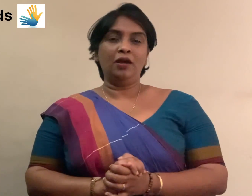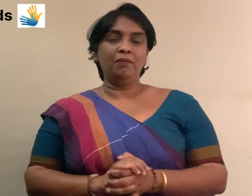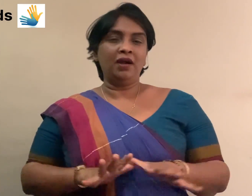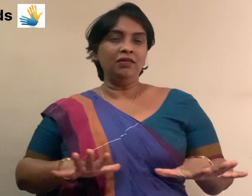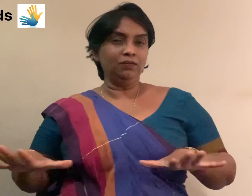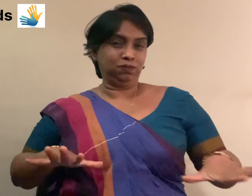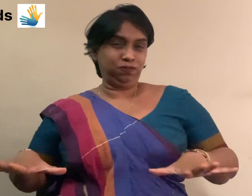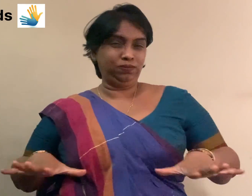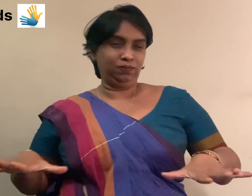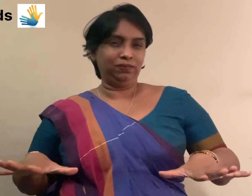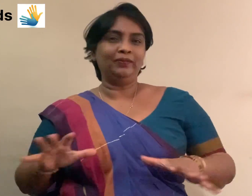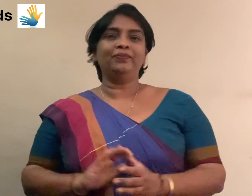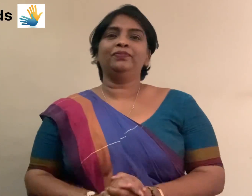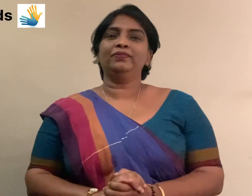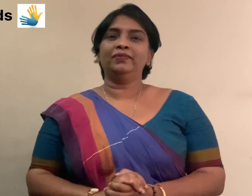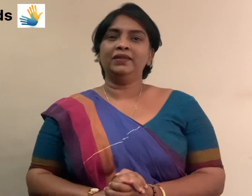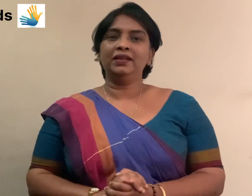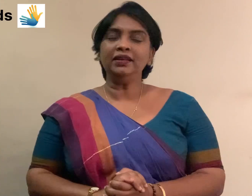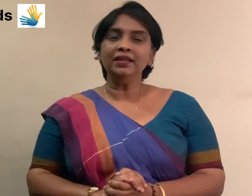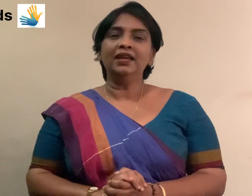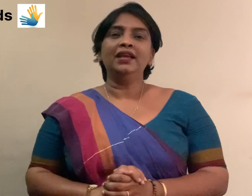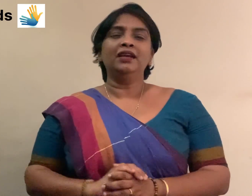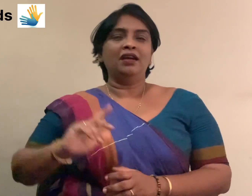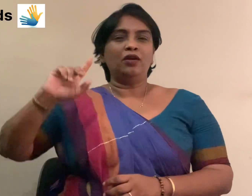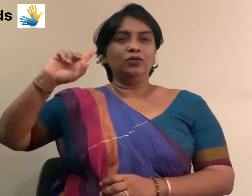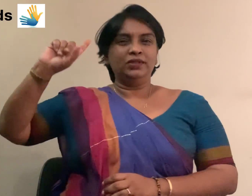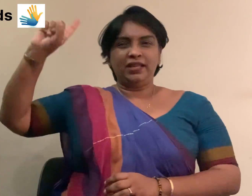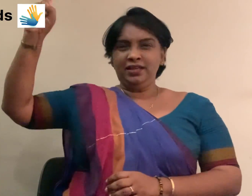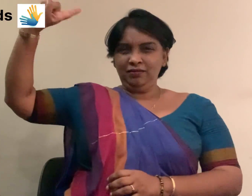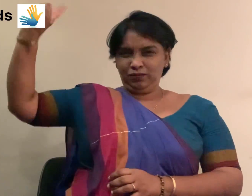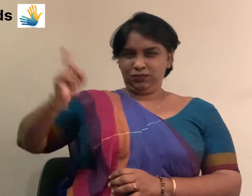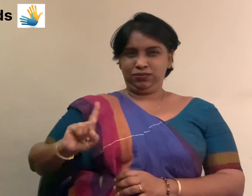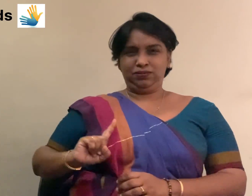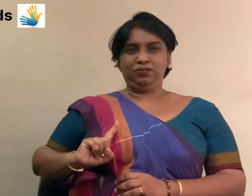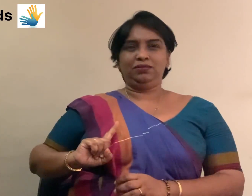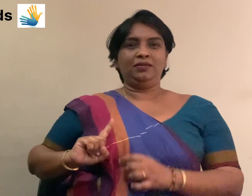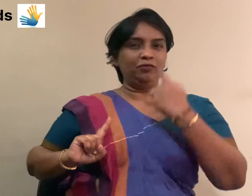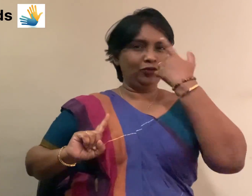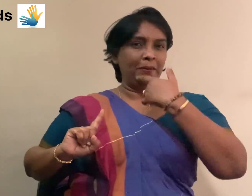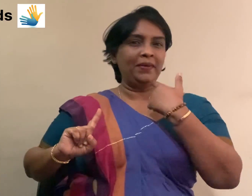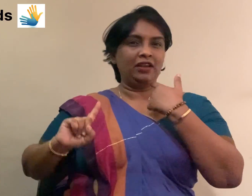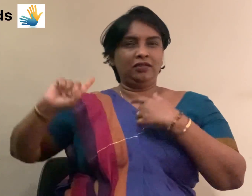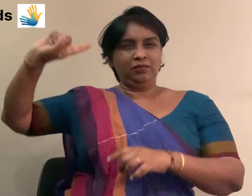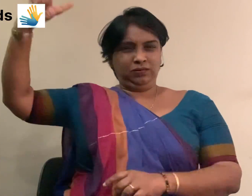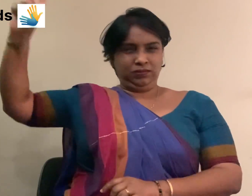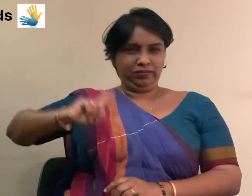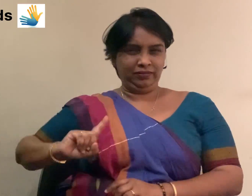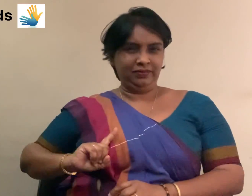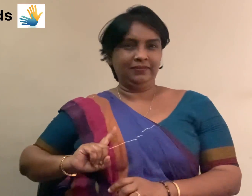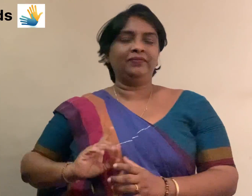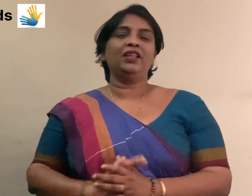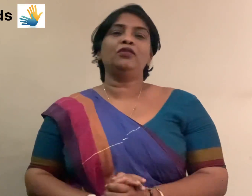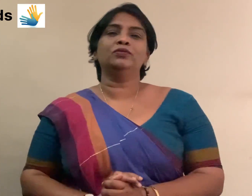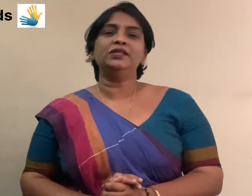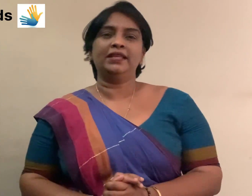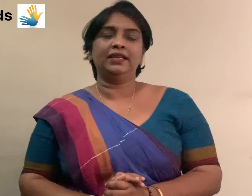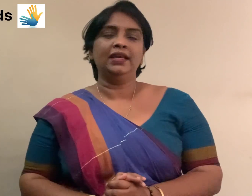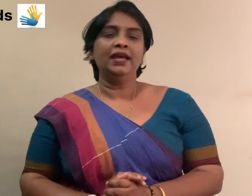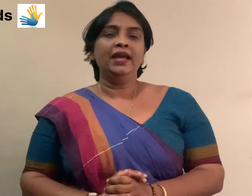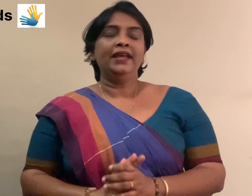භූකම්පාව හරි අකුණු සැරේ මූණෙන් පෙන්නනවා. අකුණු සැරේ. ඉතින්